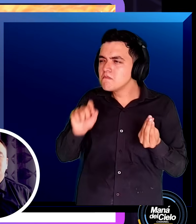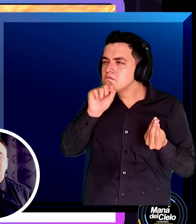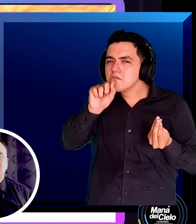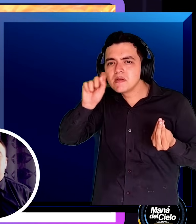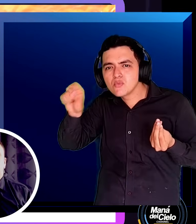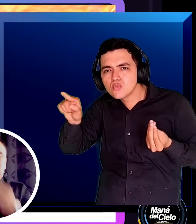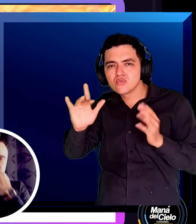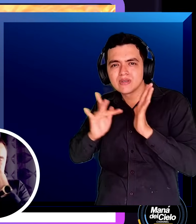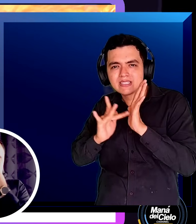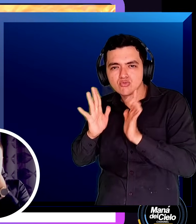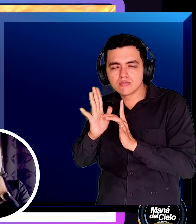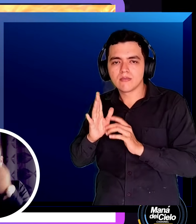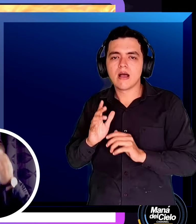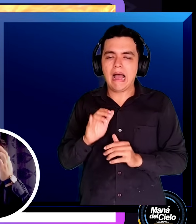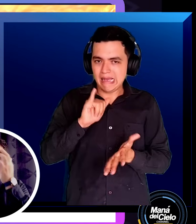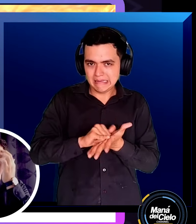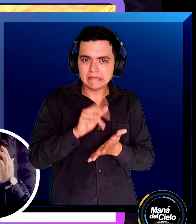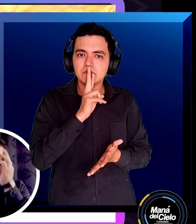por los perdidos.